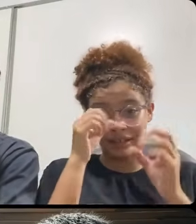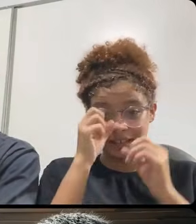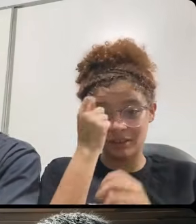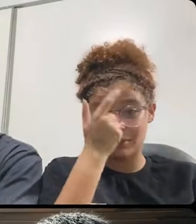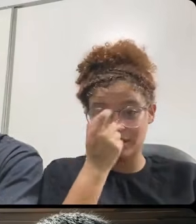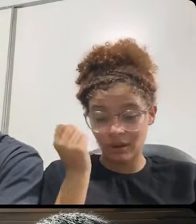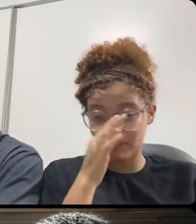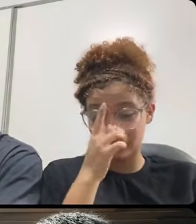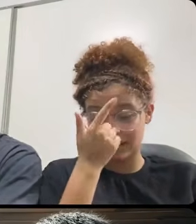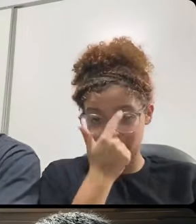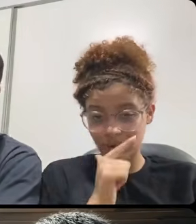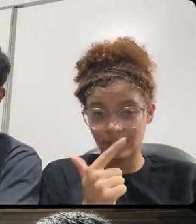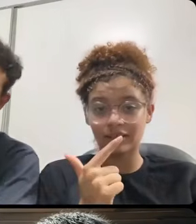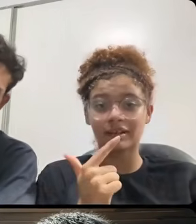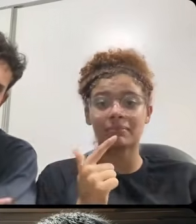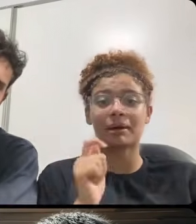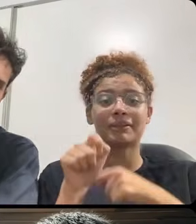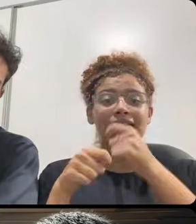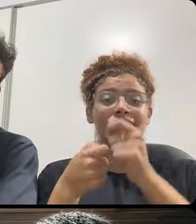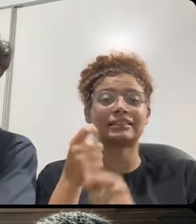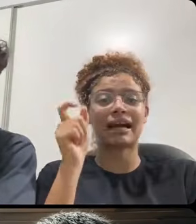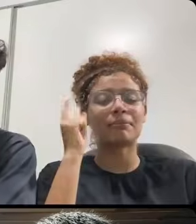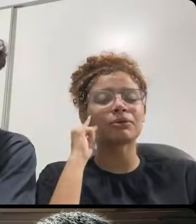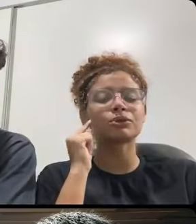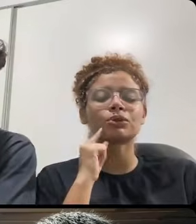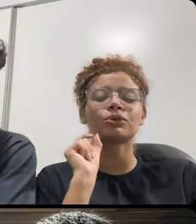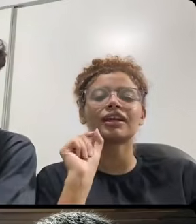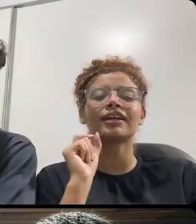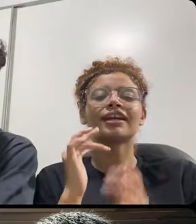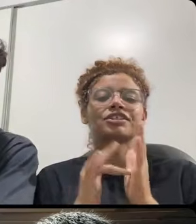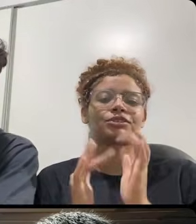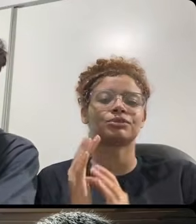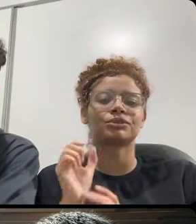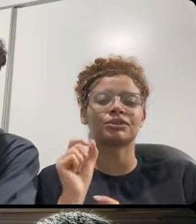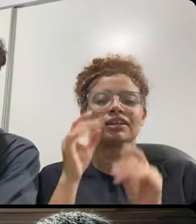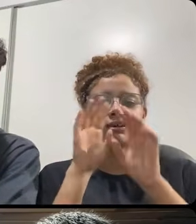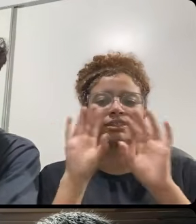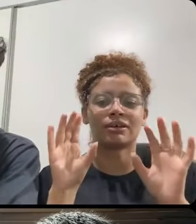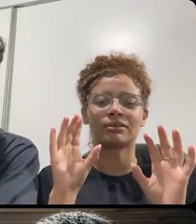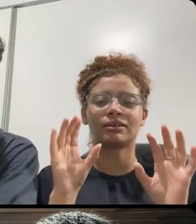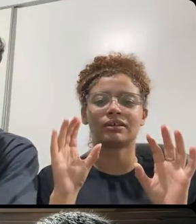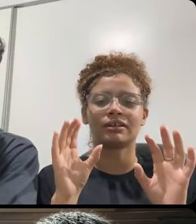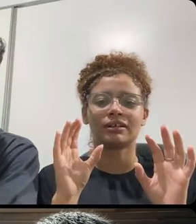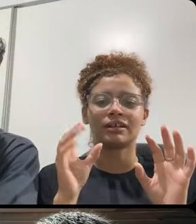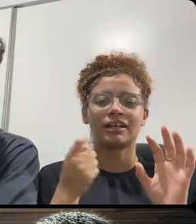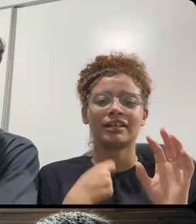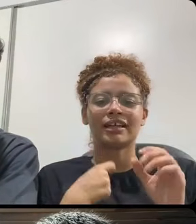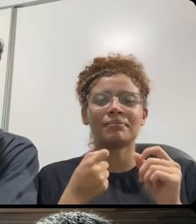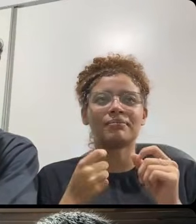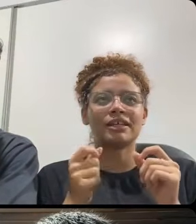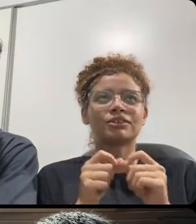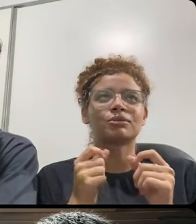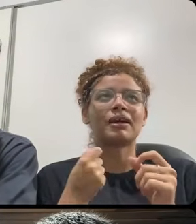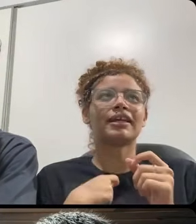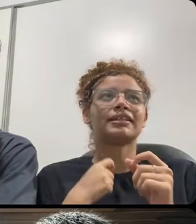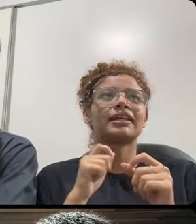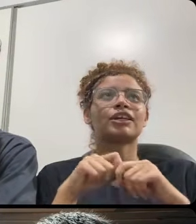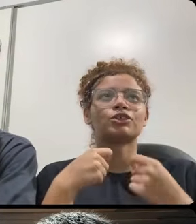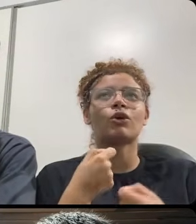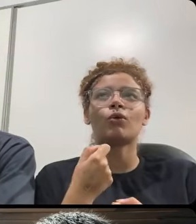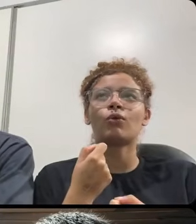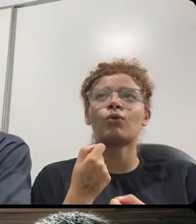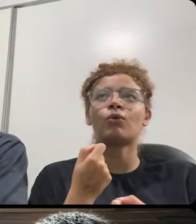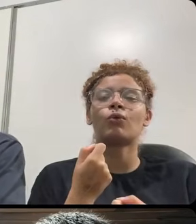verdade em aprender uma nova língua para poder sinalizar para o surdo o que é Jesus, o que é o céu. E aí nisso meio